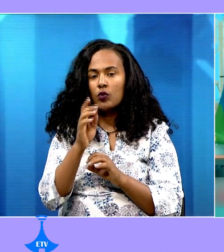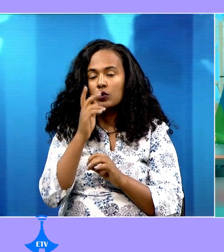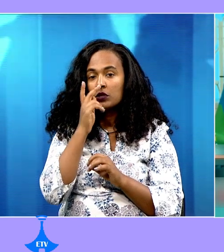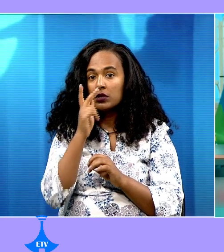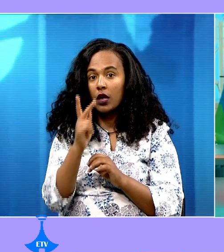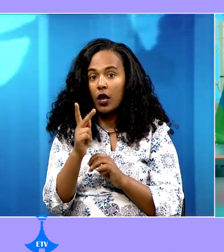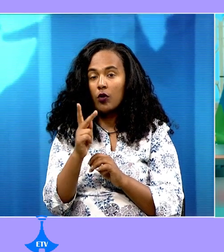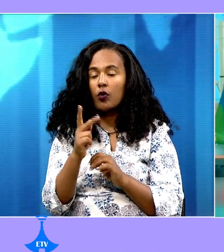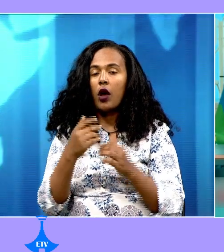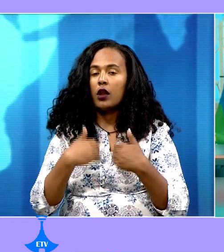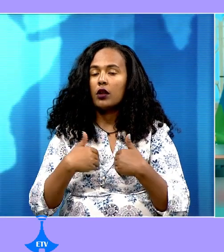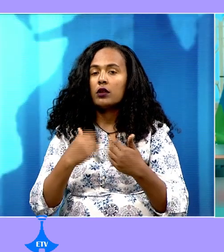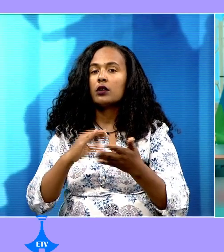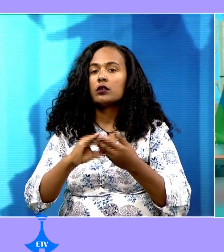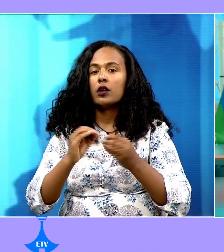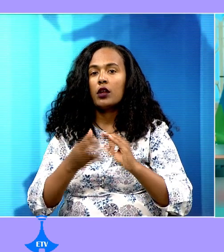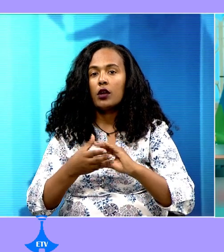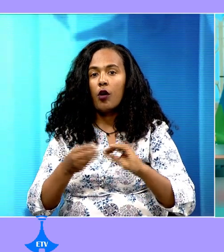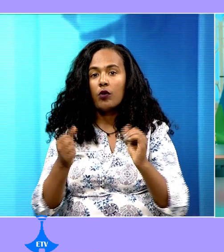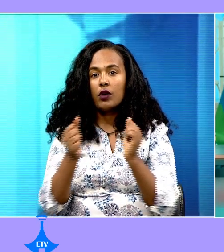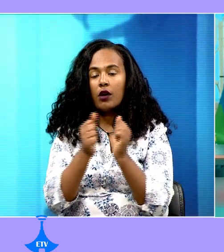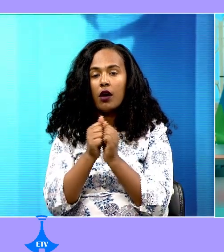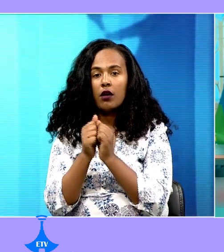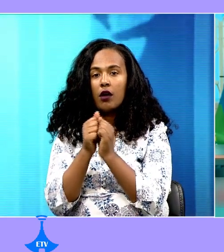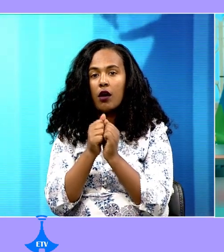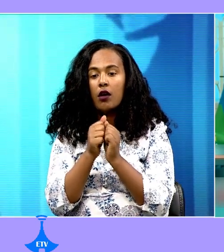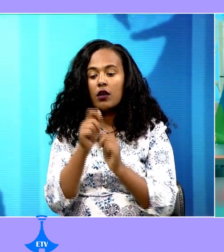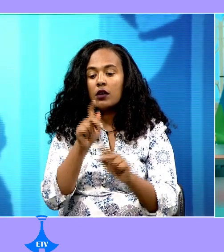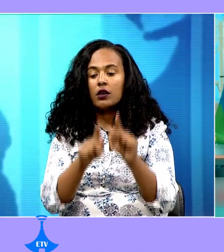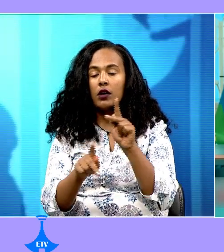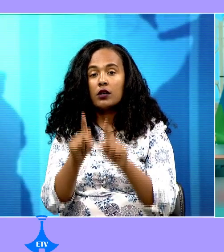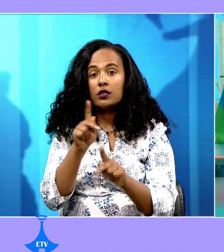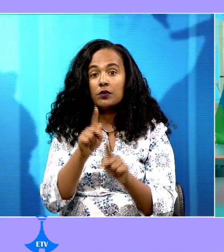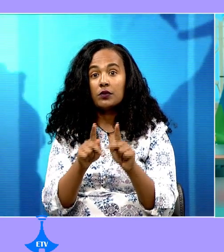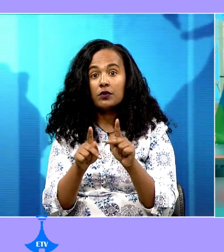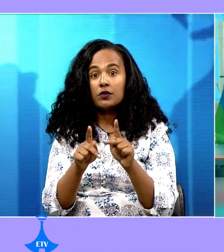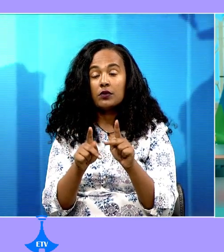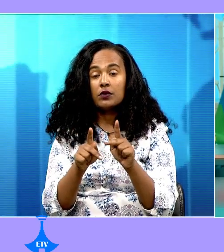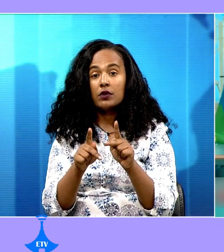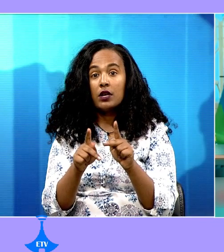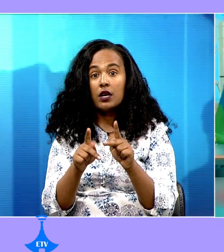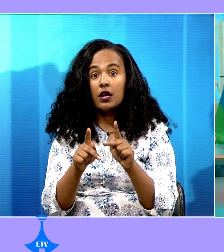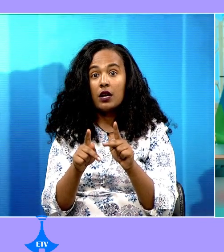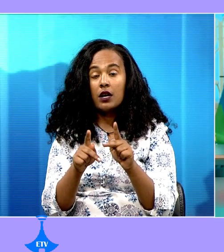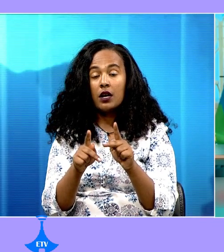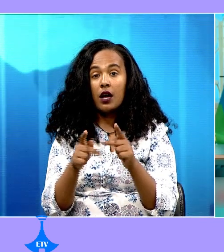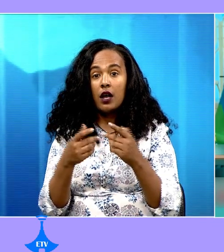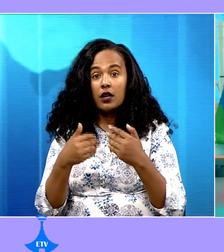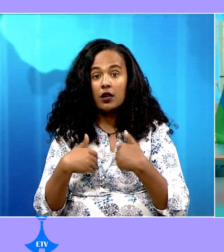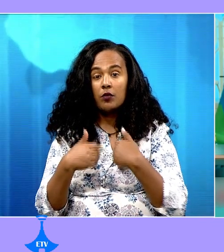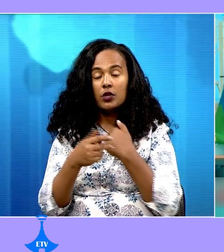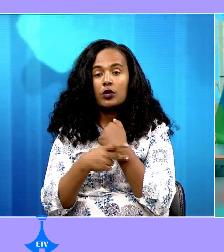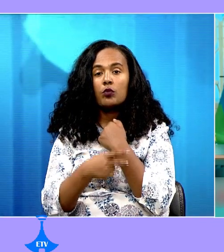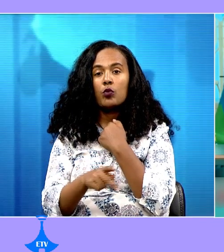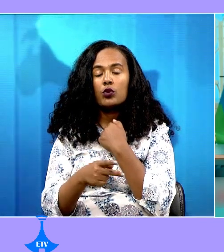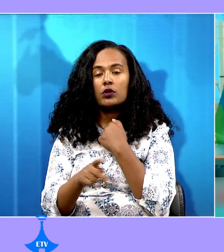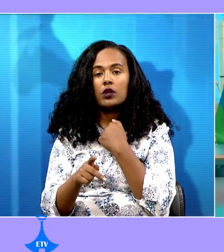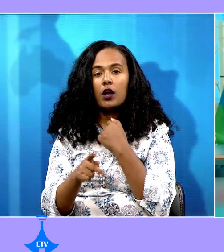ካለን ከታሪካዊ ዳራ አንጻር፣ ካለን የህዝብ ፖፑሌሽን፣ ካለንበት የጂኦፖለቲካል